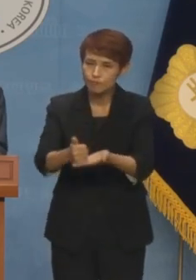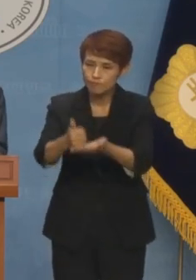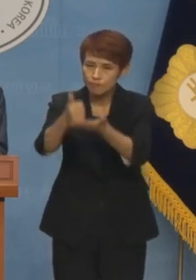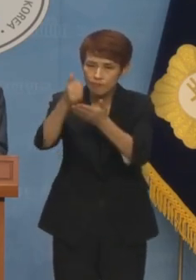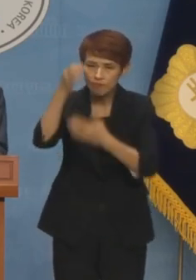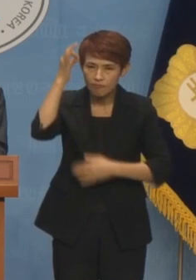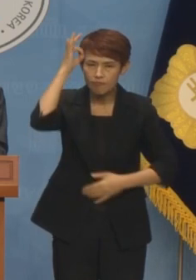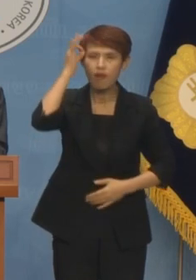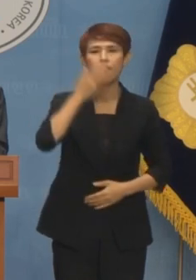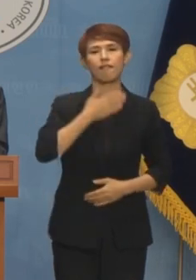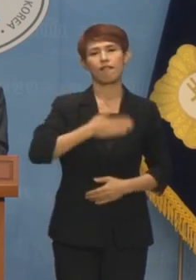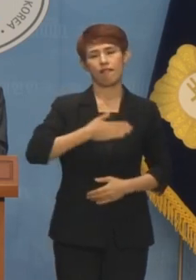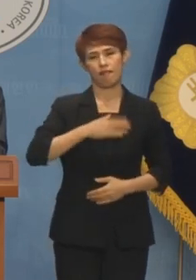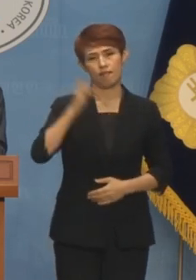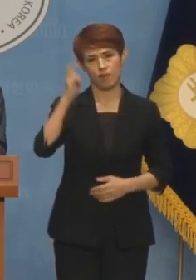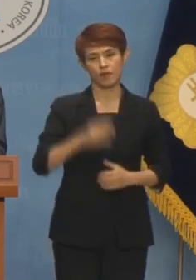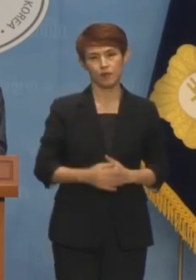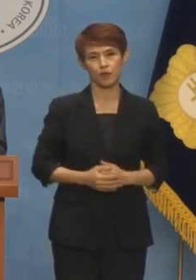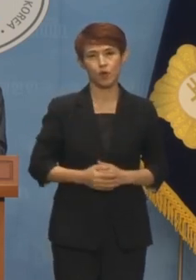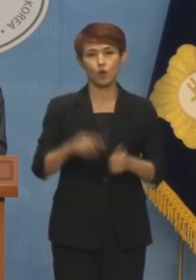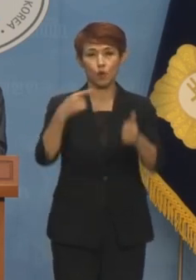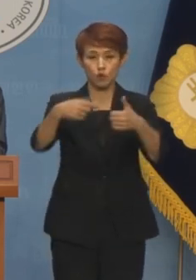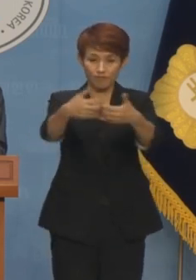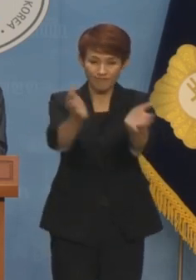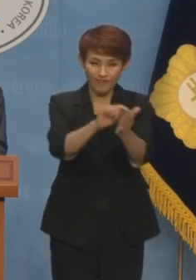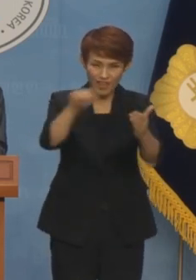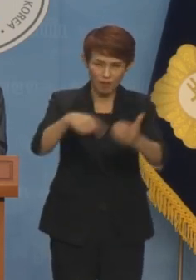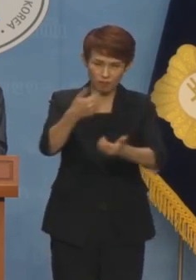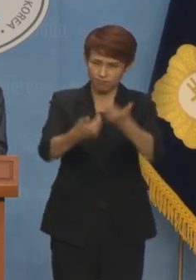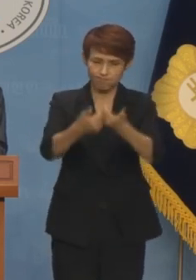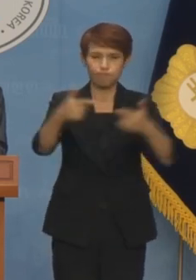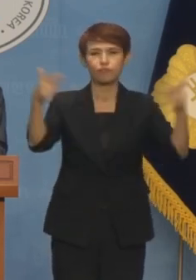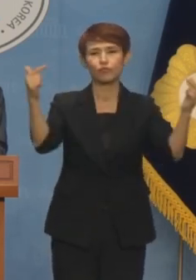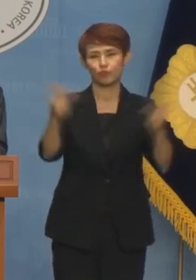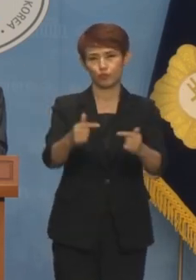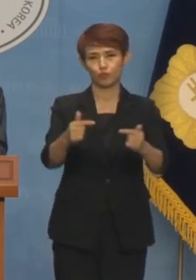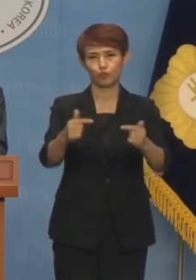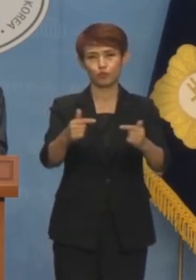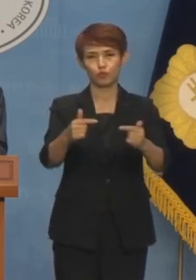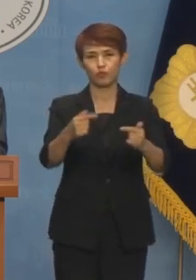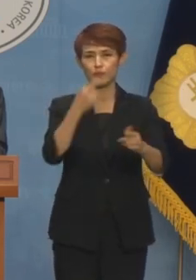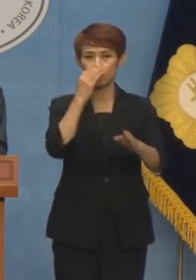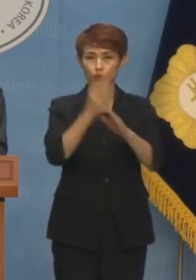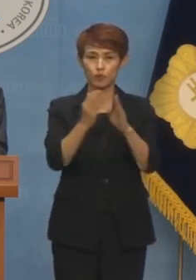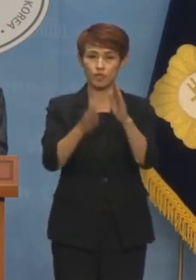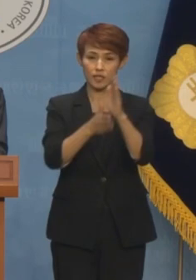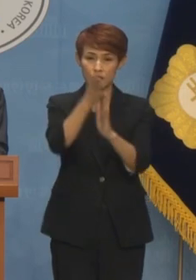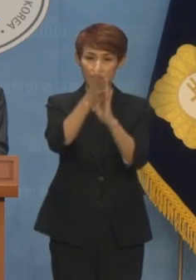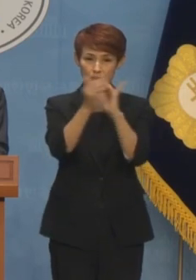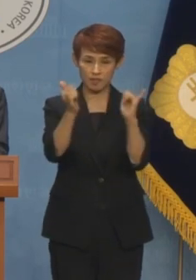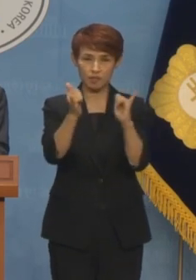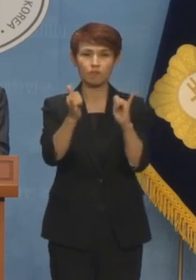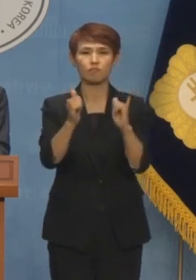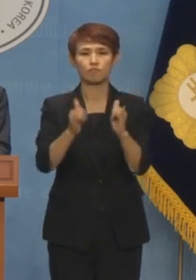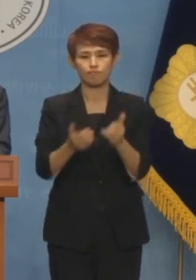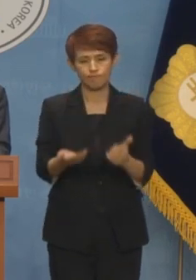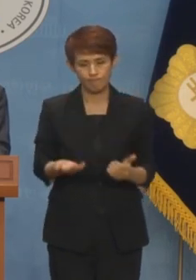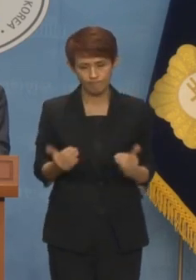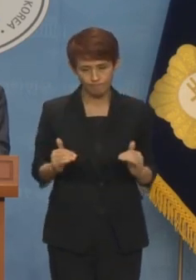함을 깨닫게 되고 교육 공동체 내의 갈등을 줄이며 민주시민으로서의 소양을 기를 수 있게 될 것입니다.